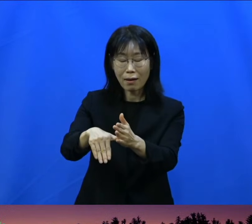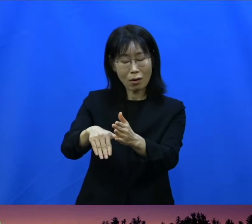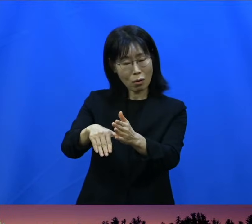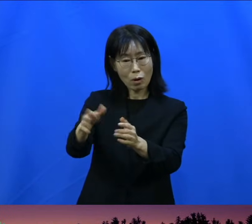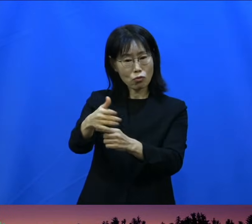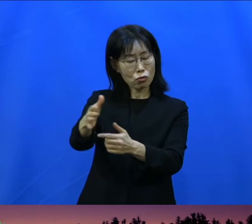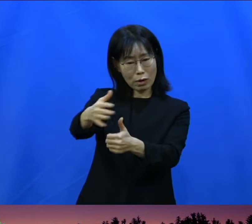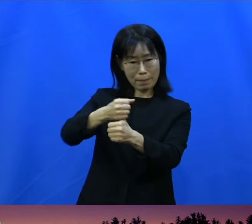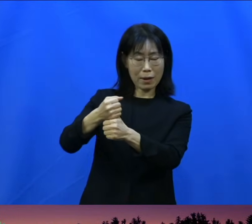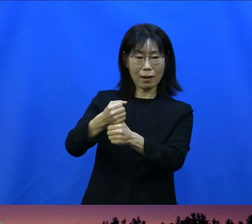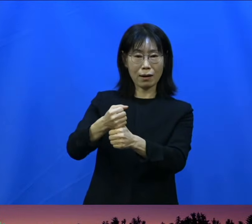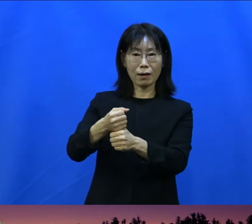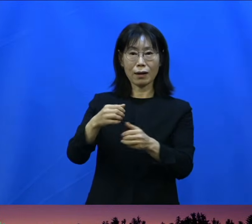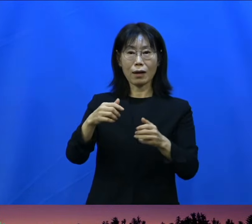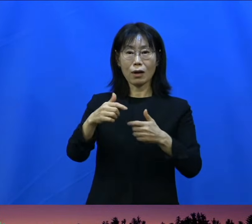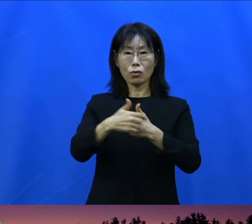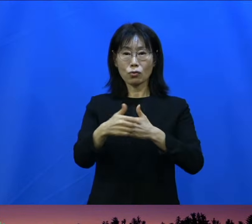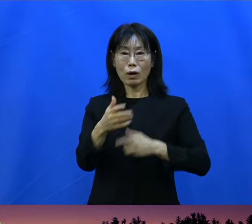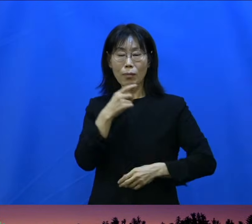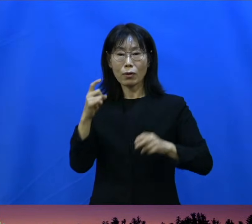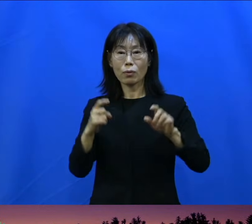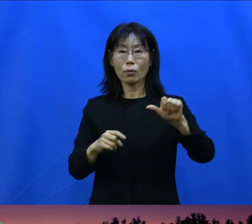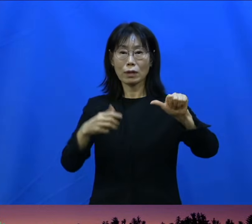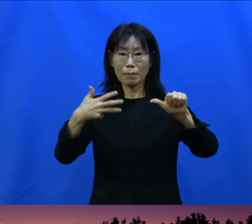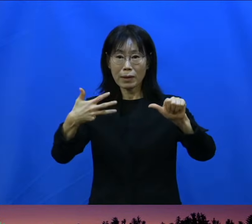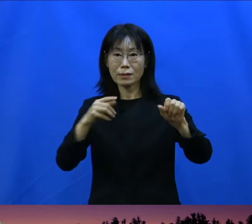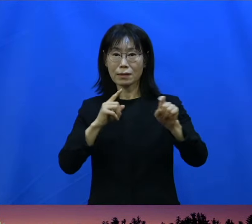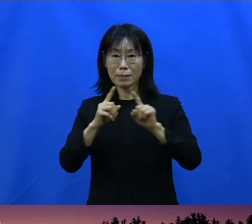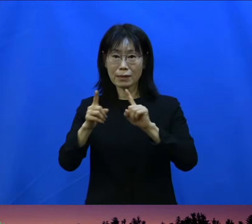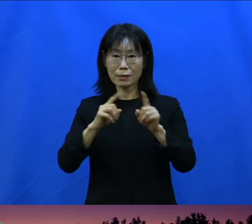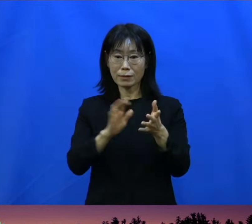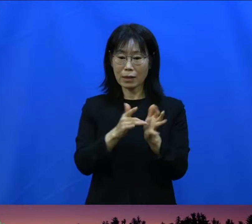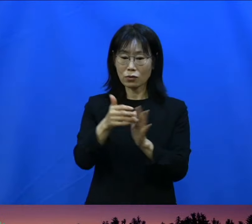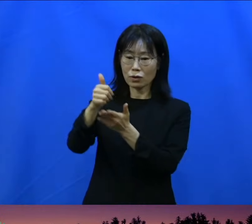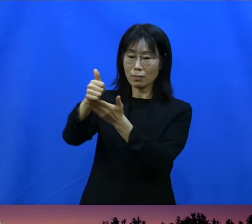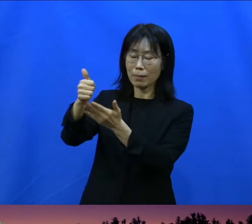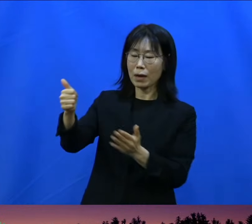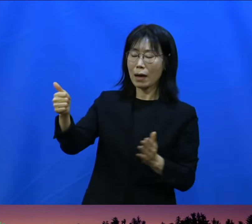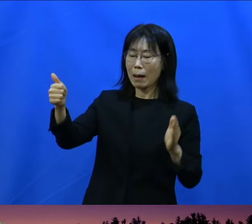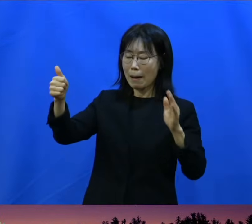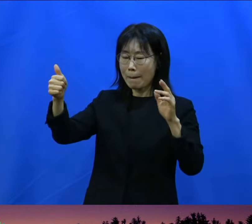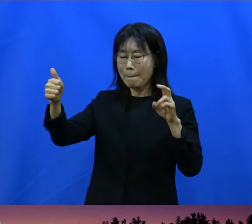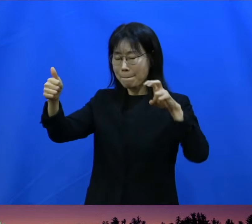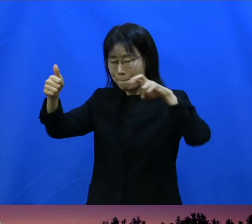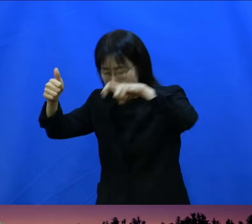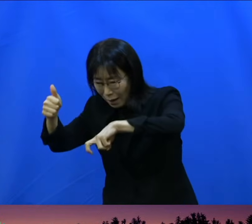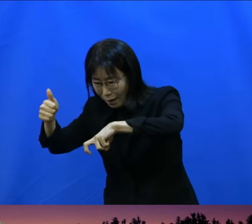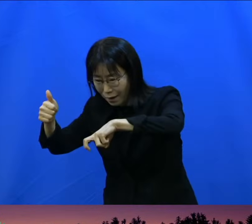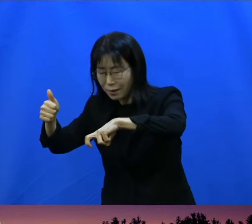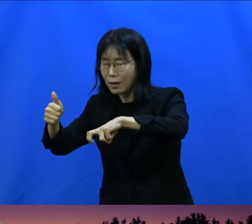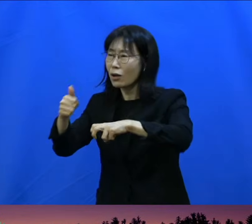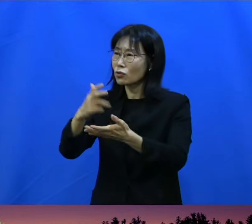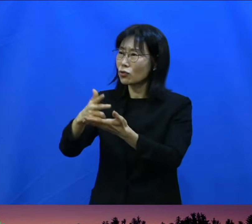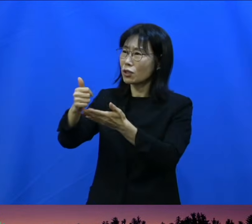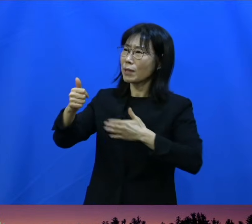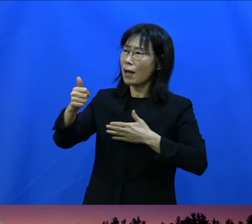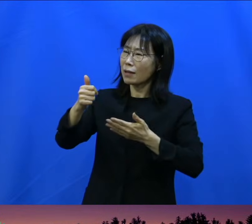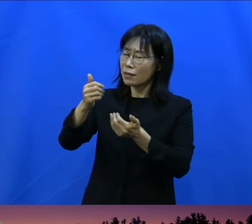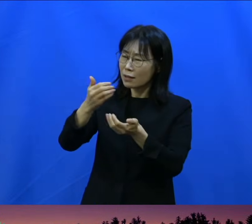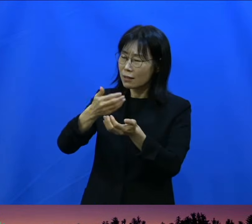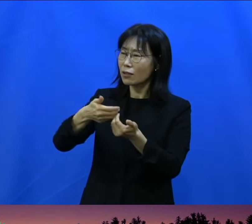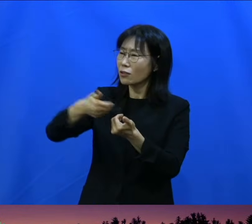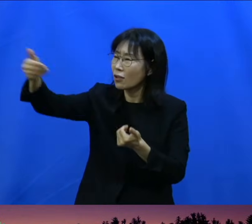5장 8절, 누가복음 5장 8절, 시몬 베드로가 이를 보고 예수의 무릎 아래 엎드려 이르되 주여 나를 떠나소서. 나는